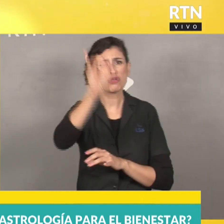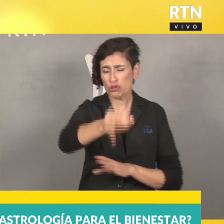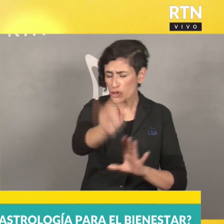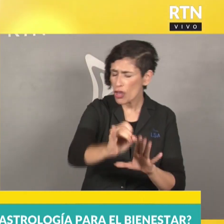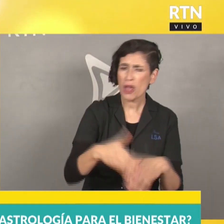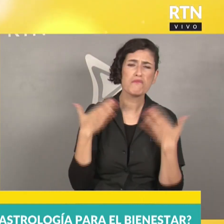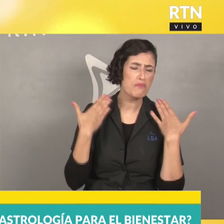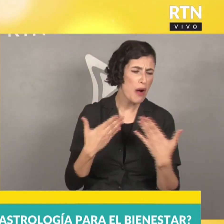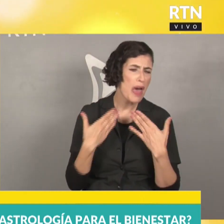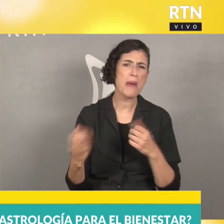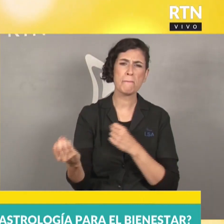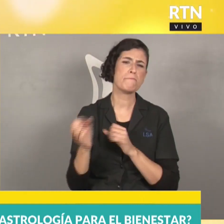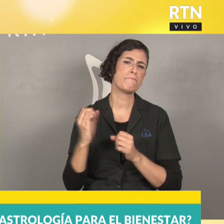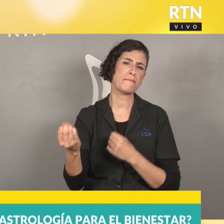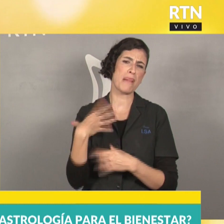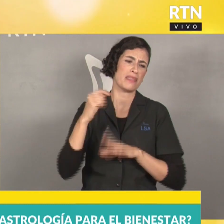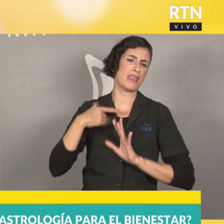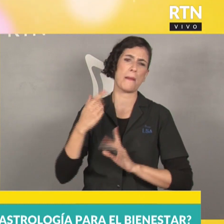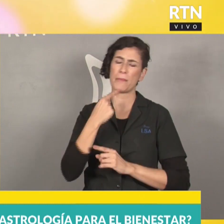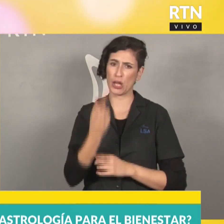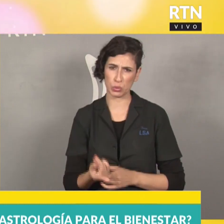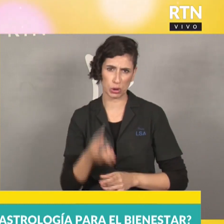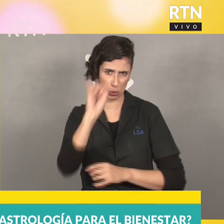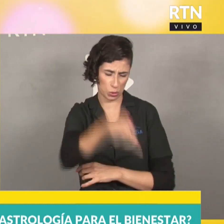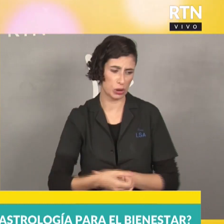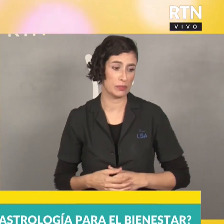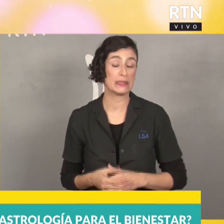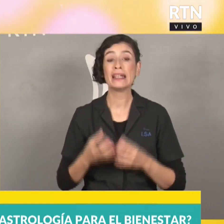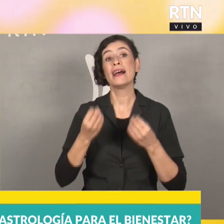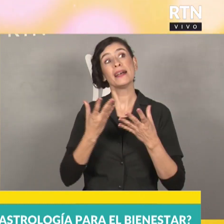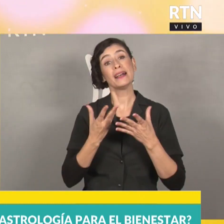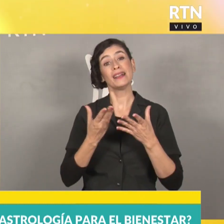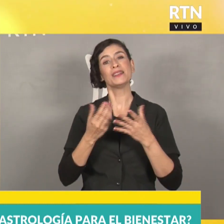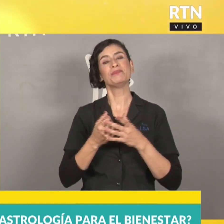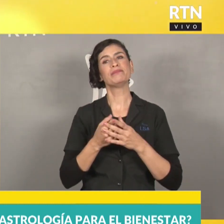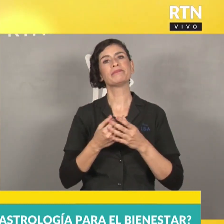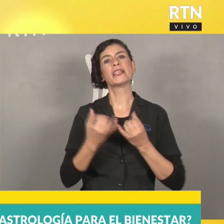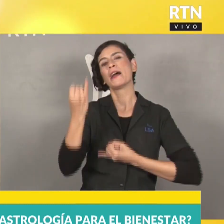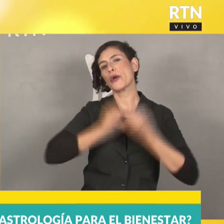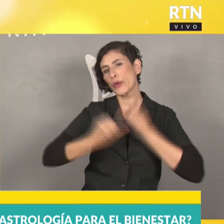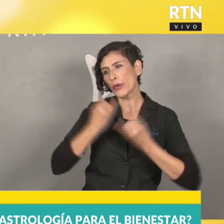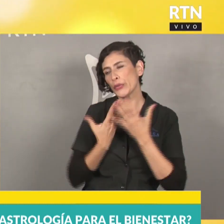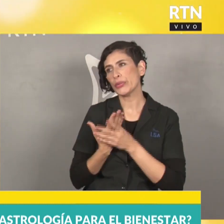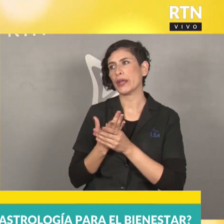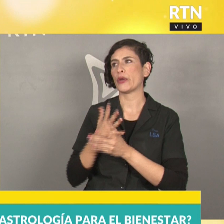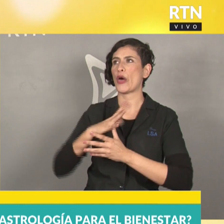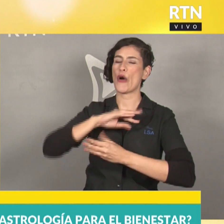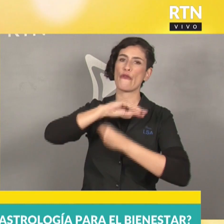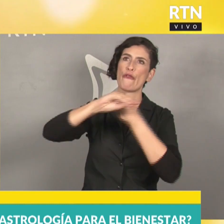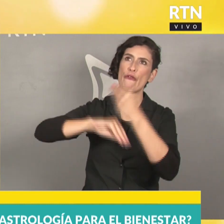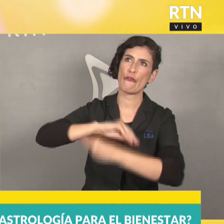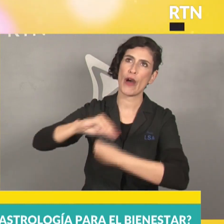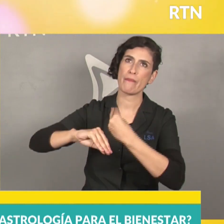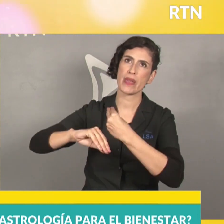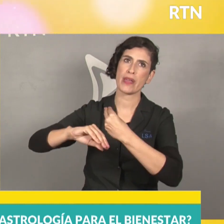por supuesto, por supuesto. Ahora, contanos en esto de las familias y el acompañamiento